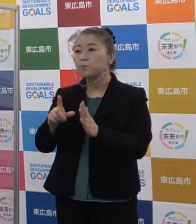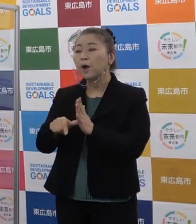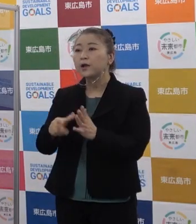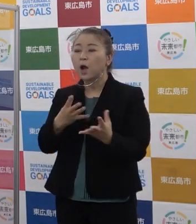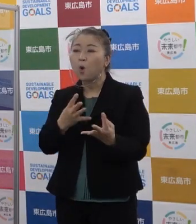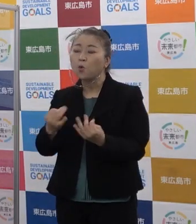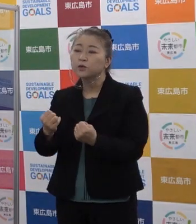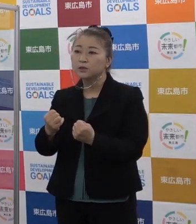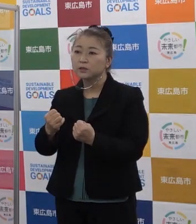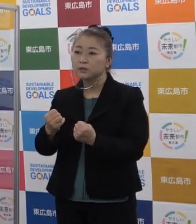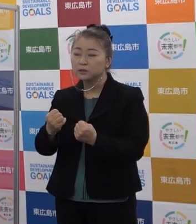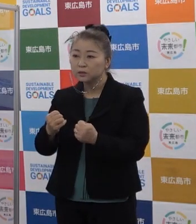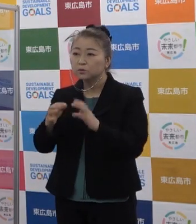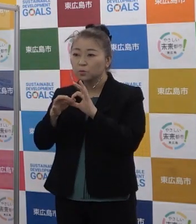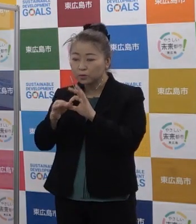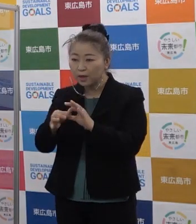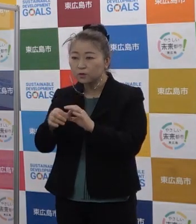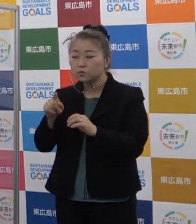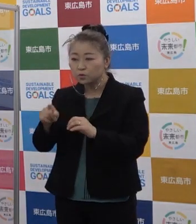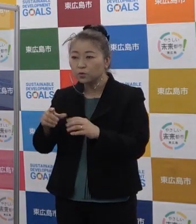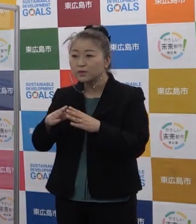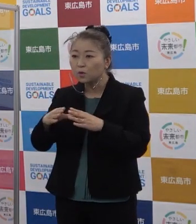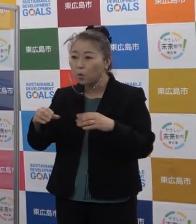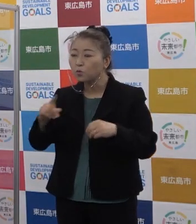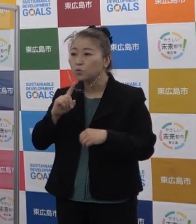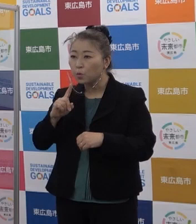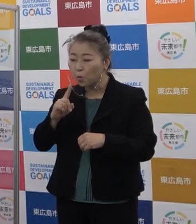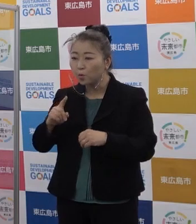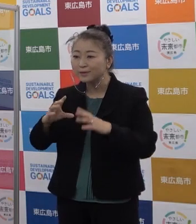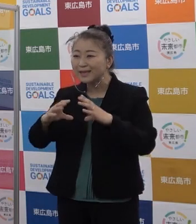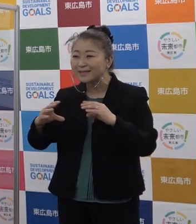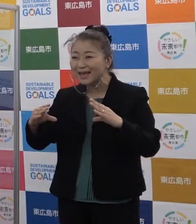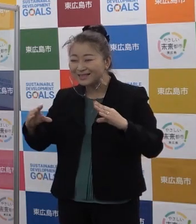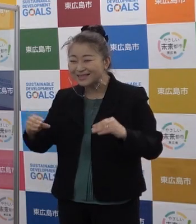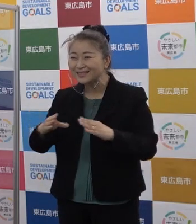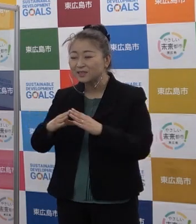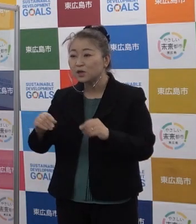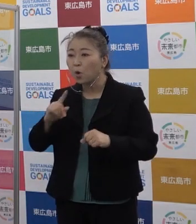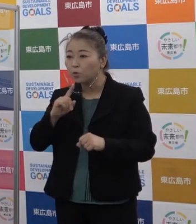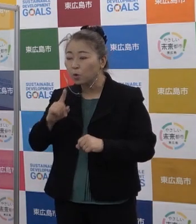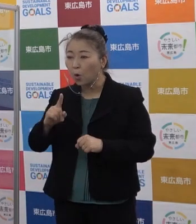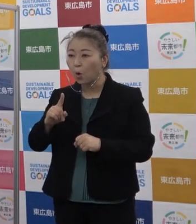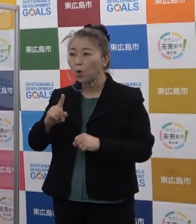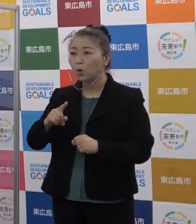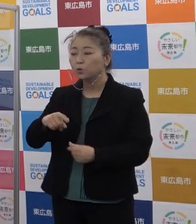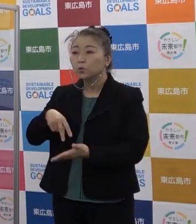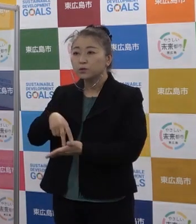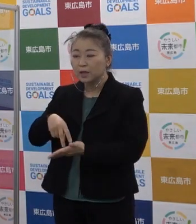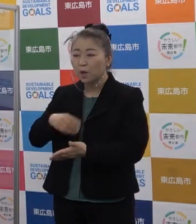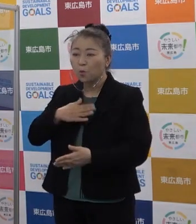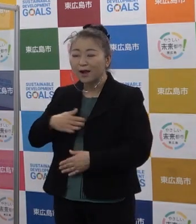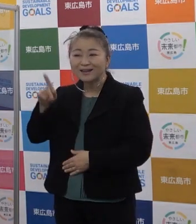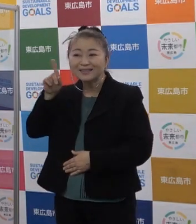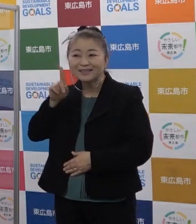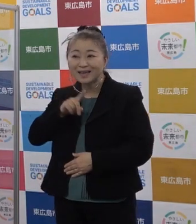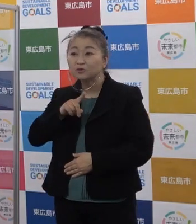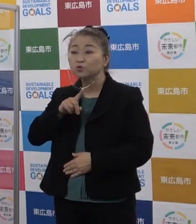ということであり、でその日本語を優しい日本語として分かりやすく今回は